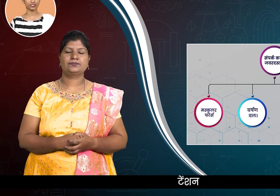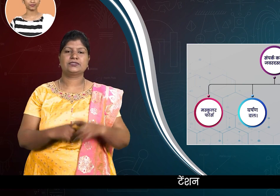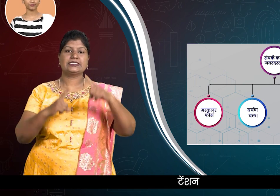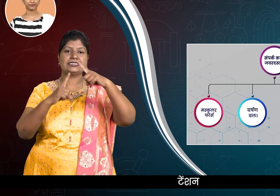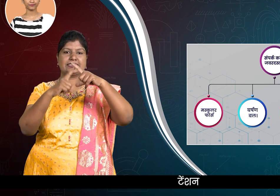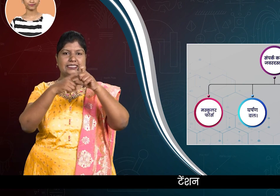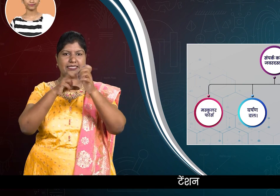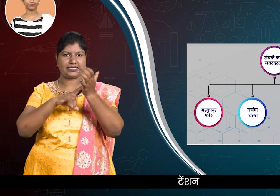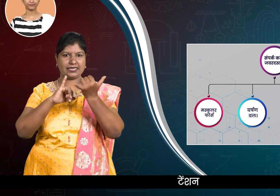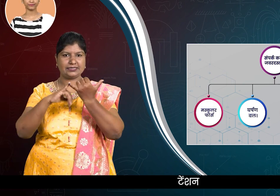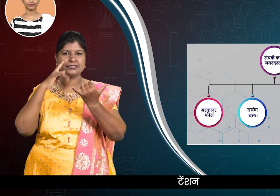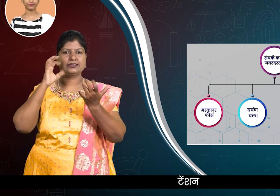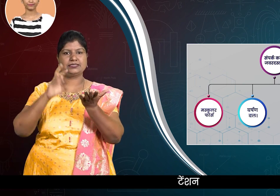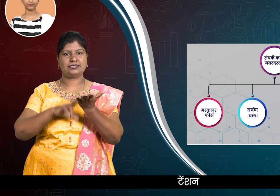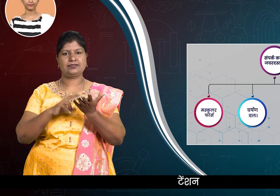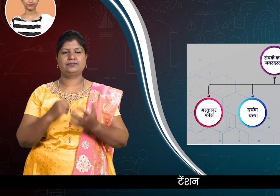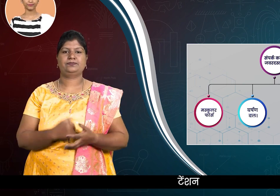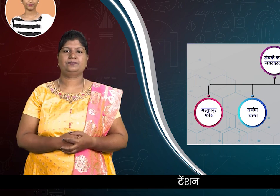टेंशन।